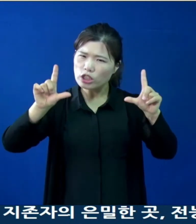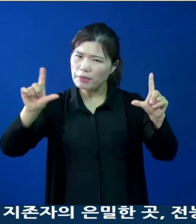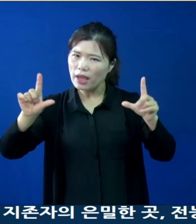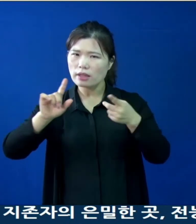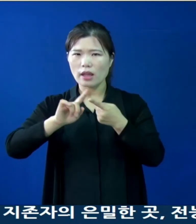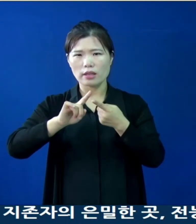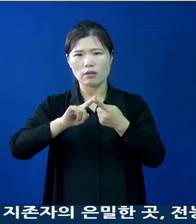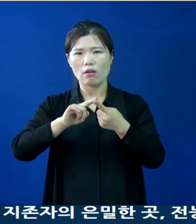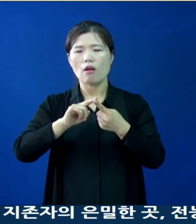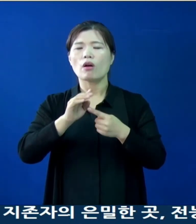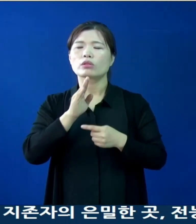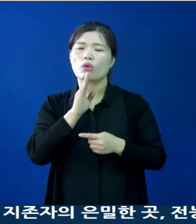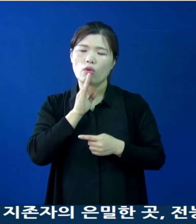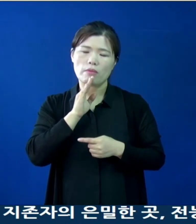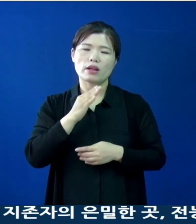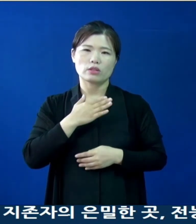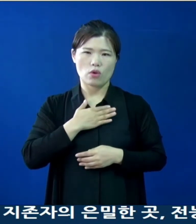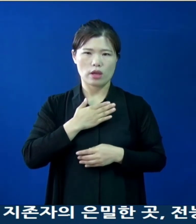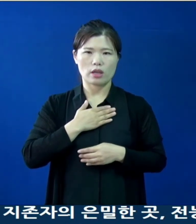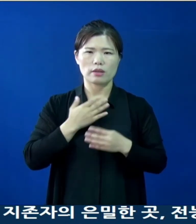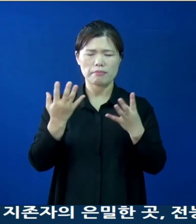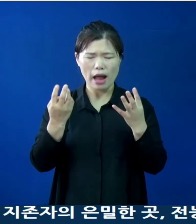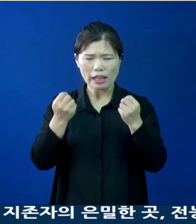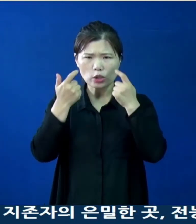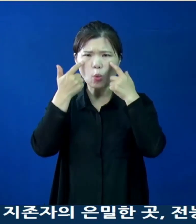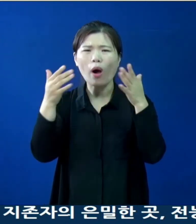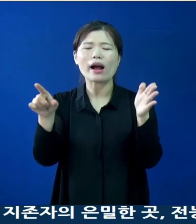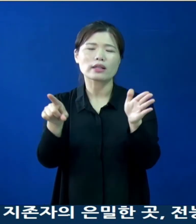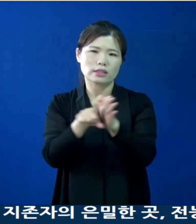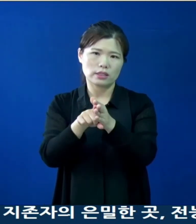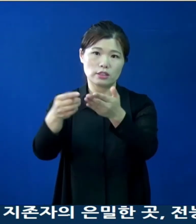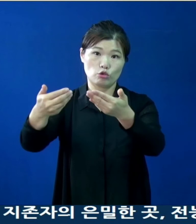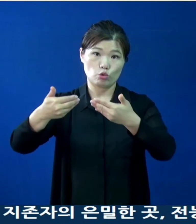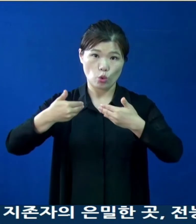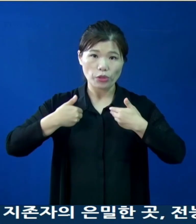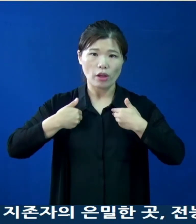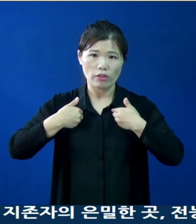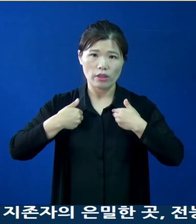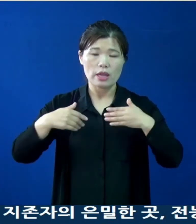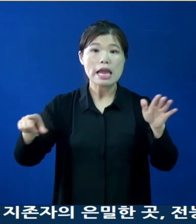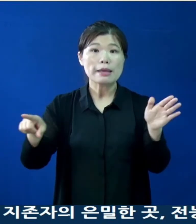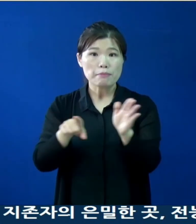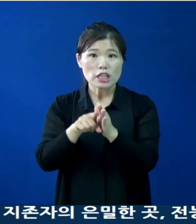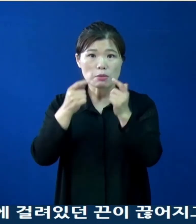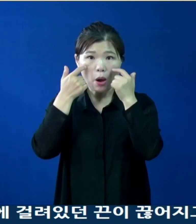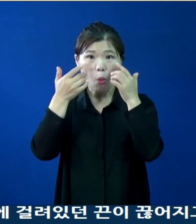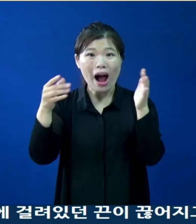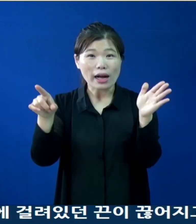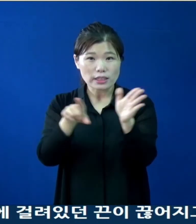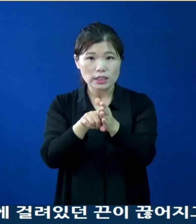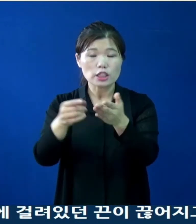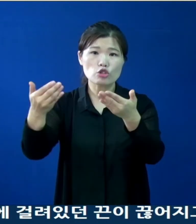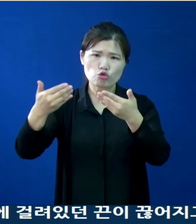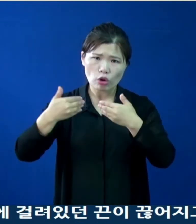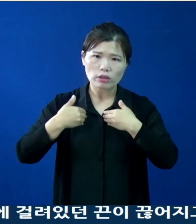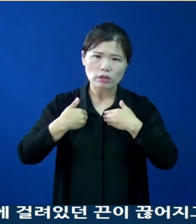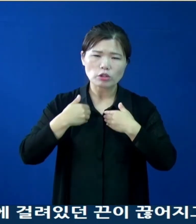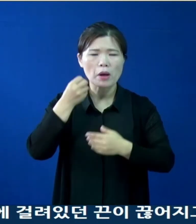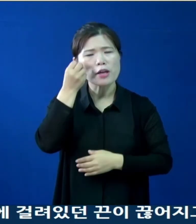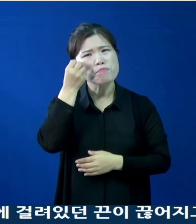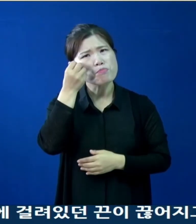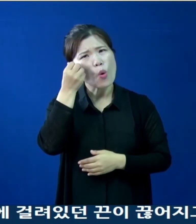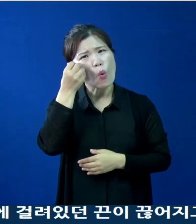참 저에게는 많은 확신을 주는, 믿음의 확신을 주는 그 묘한 힘이